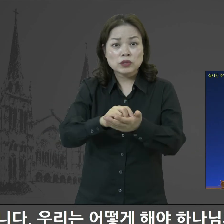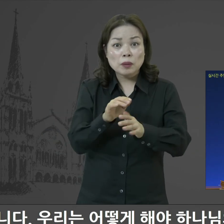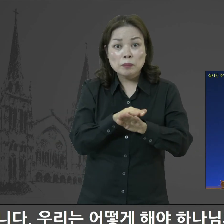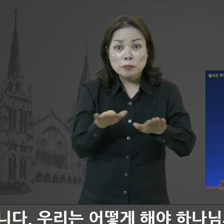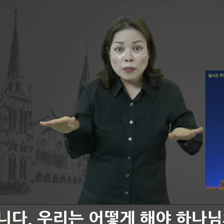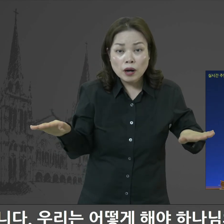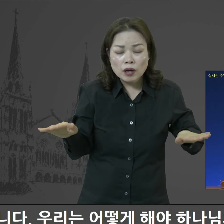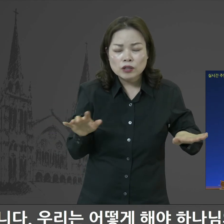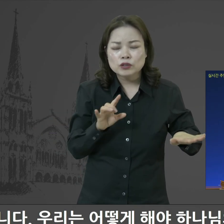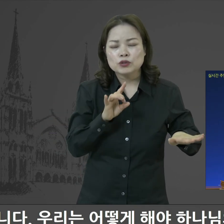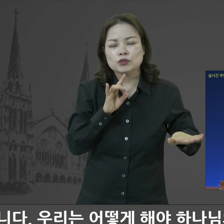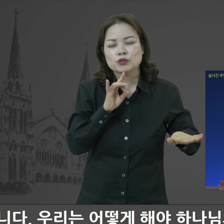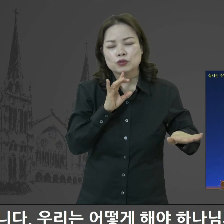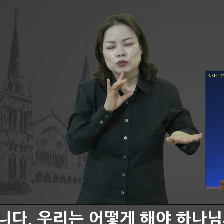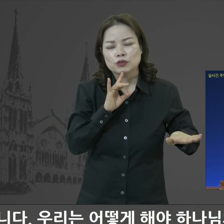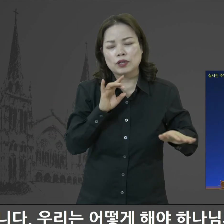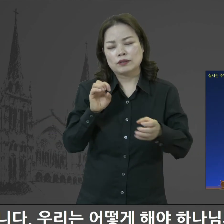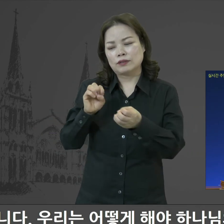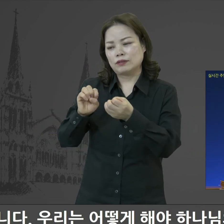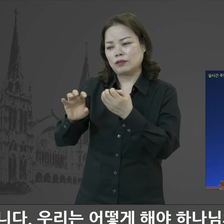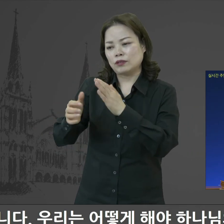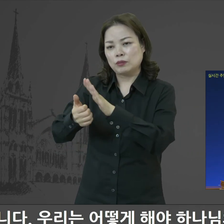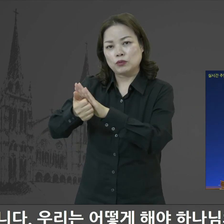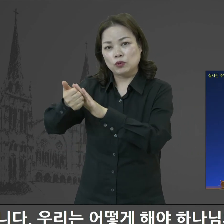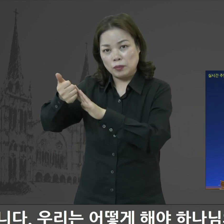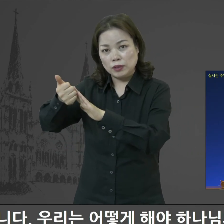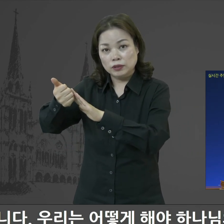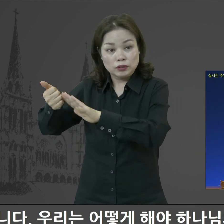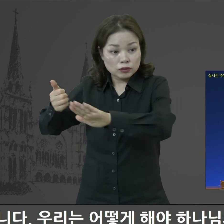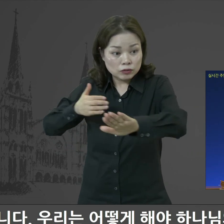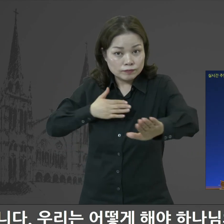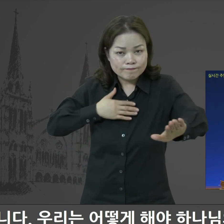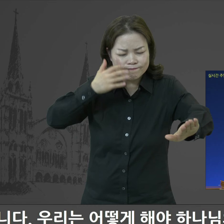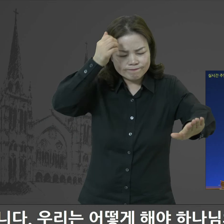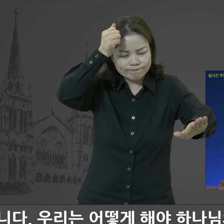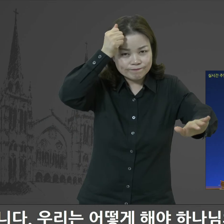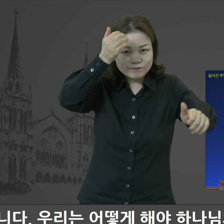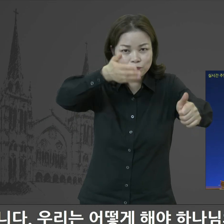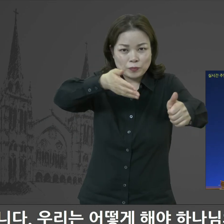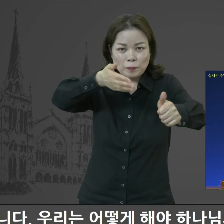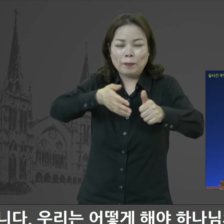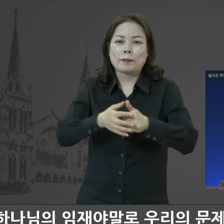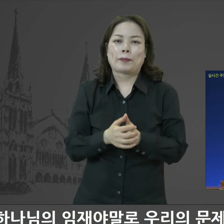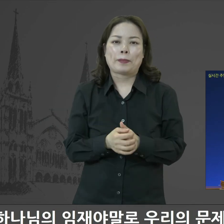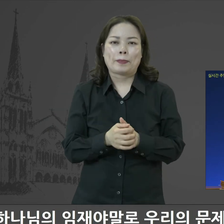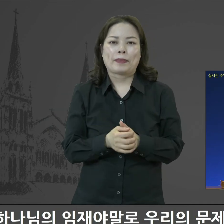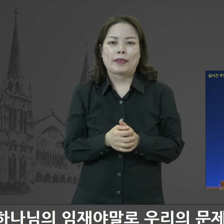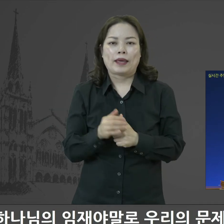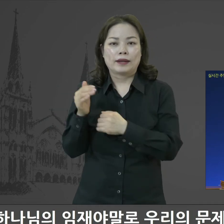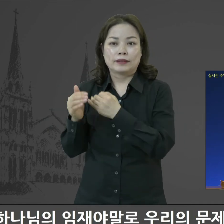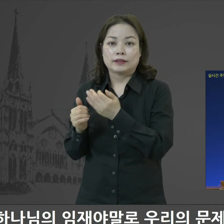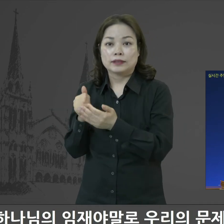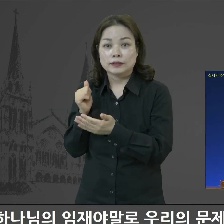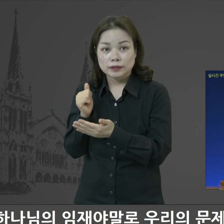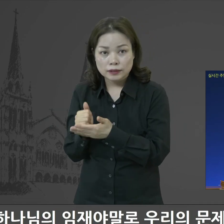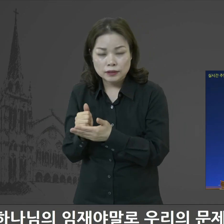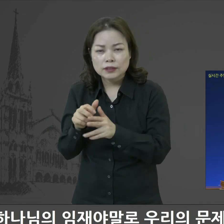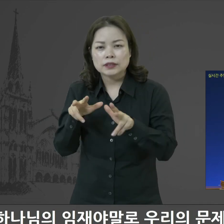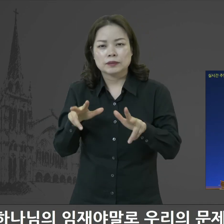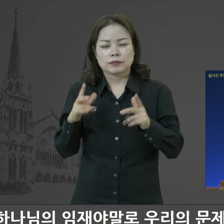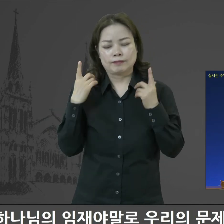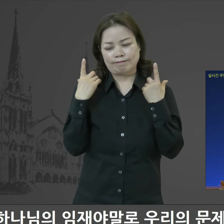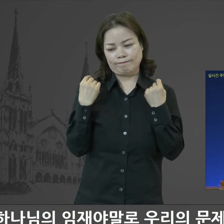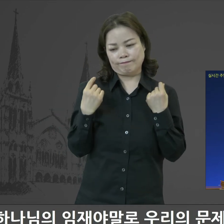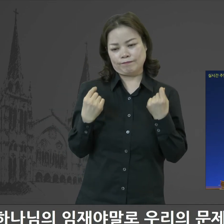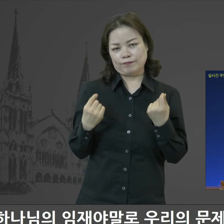있는 유일한 해답이고 소망임을 저와 여러분들이 기억할 수 있기를 소망합니다. 그리고 그 하나님은 지금도